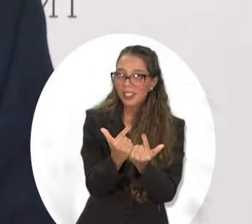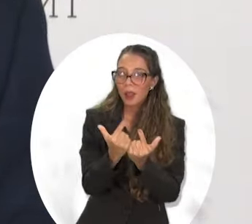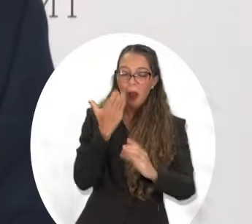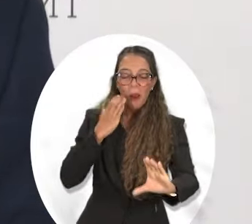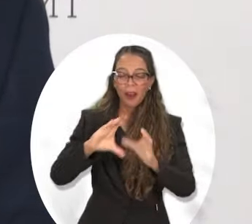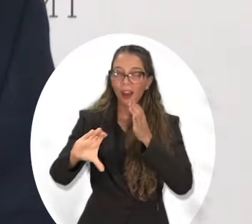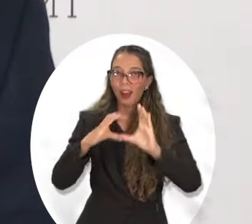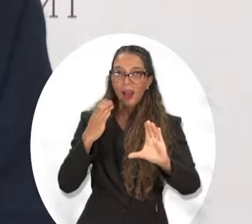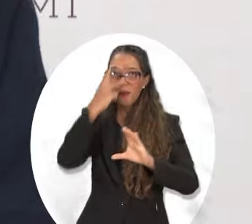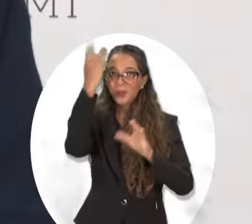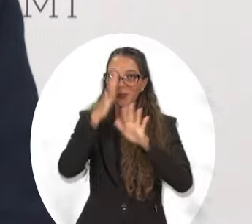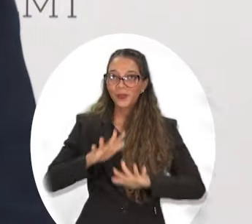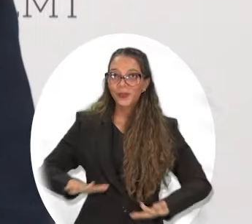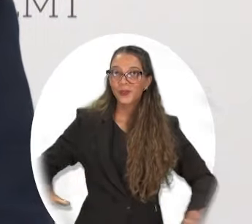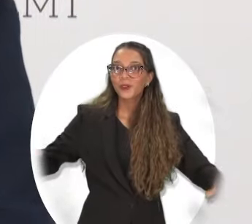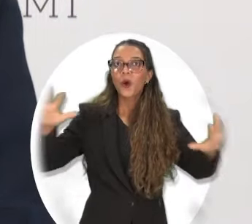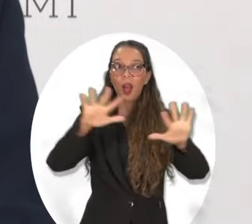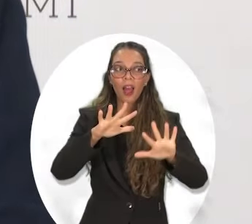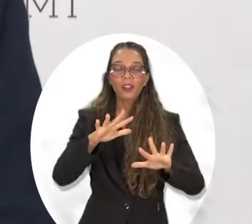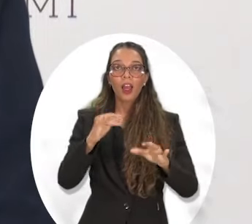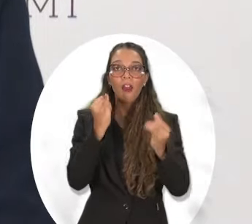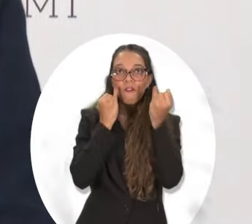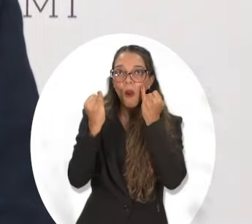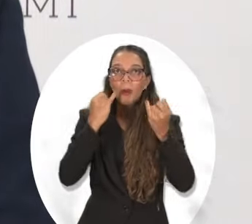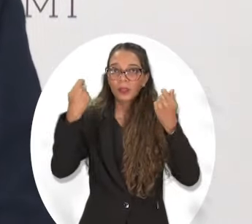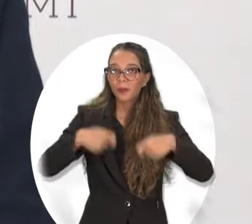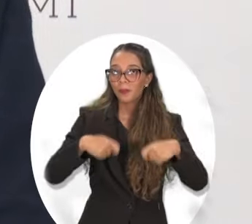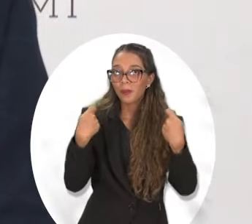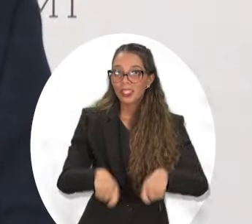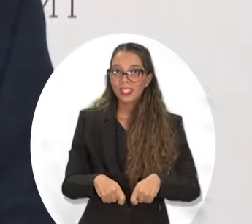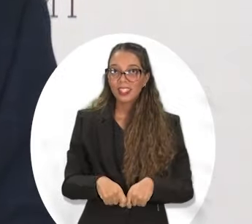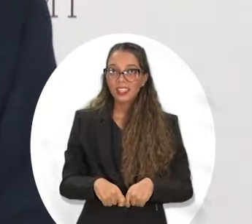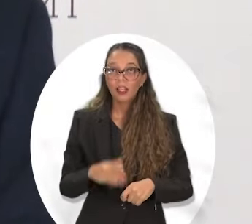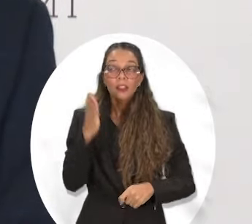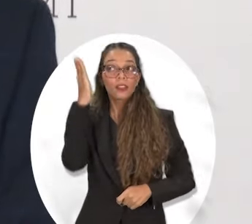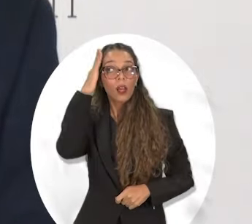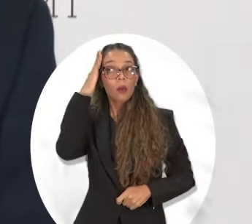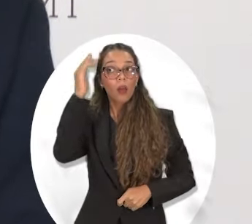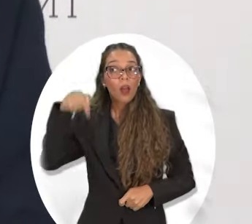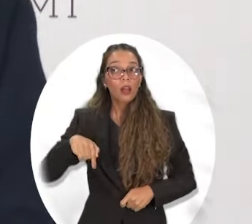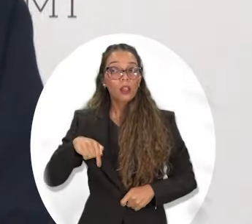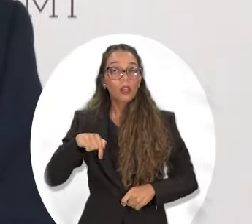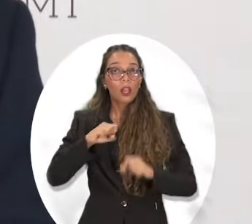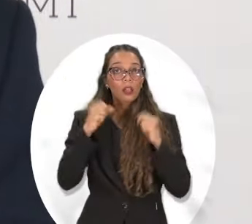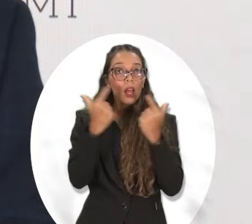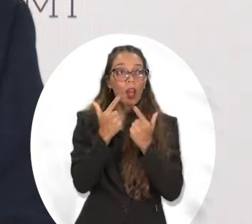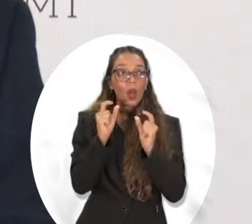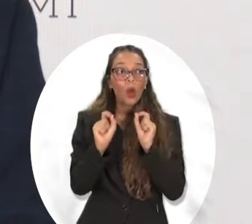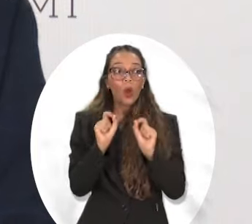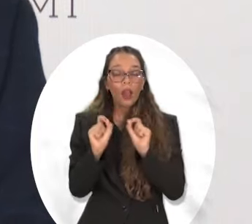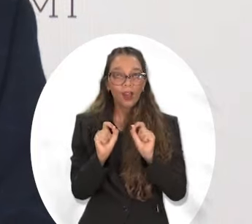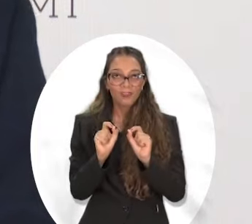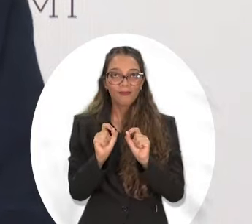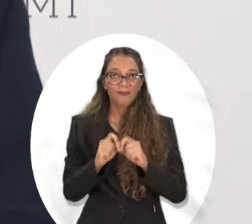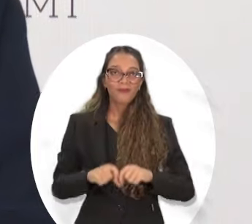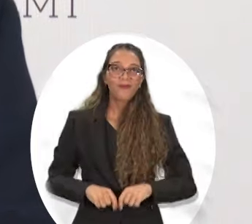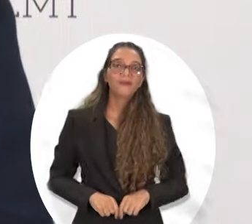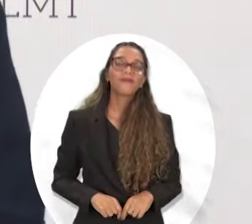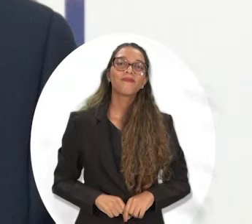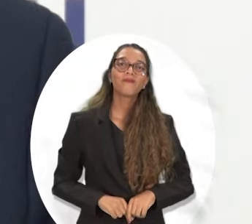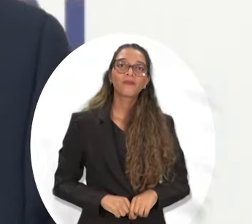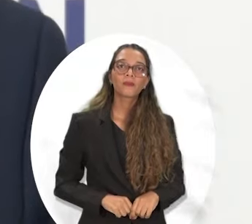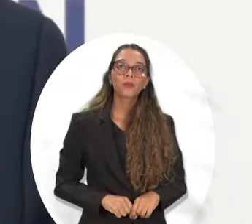rádio, a Assembleia, a comunicação a todas as pessoas que precisam receber e saber o que acontece no